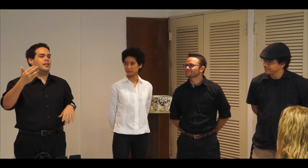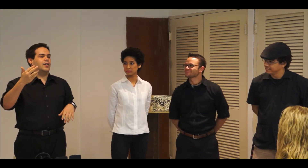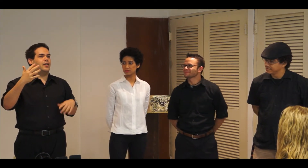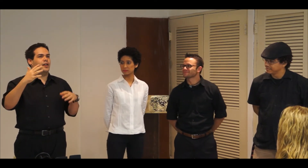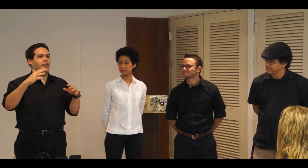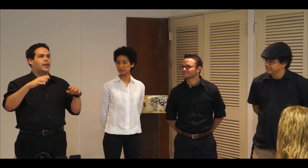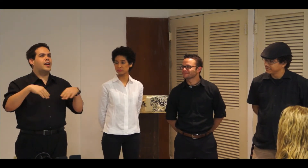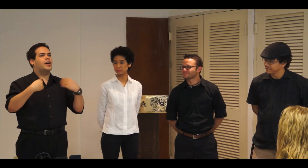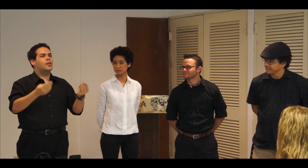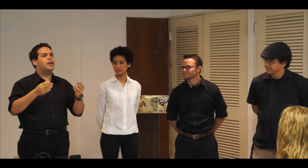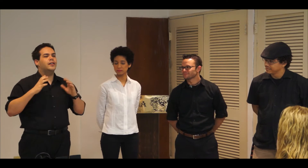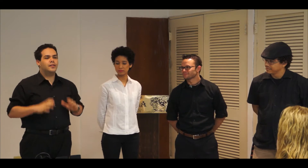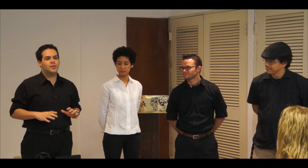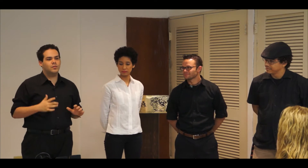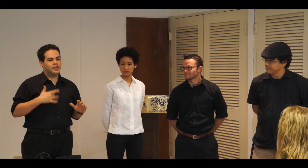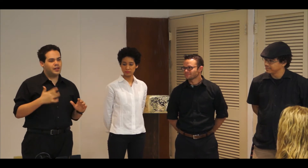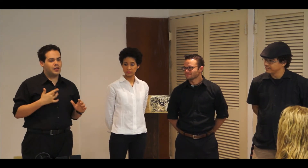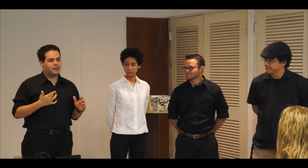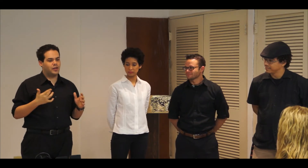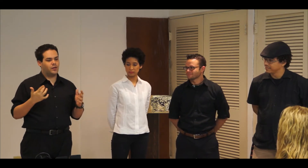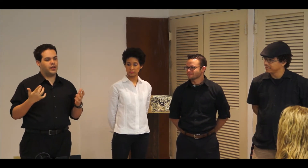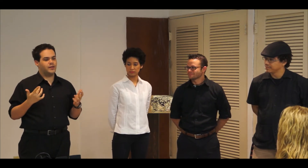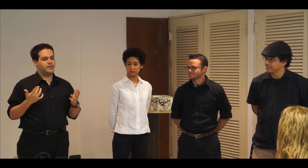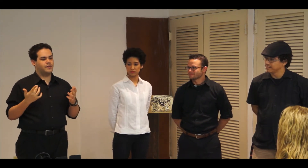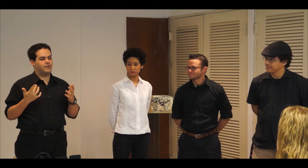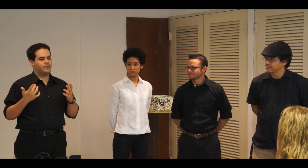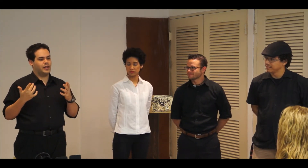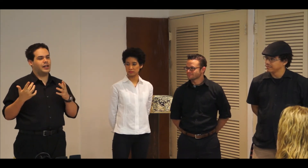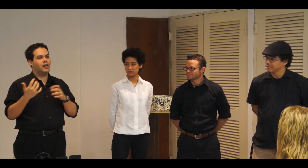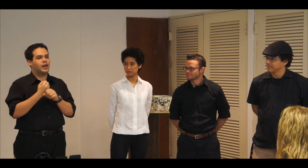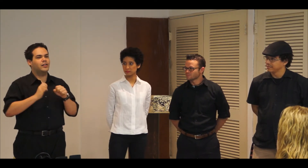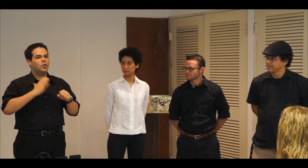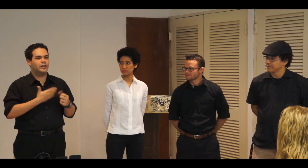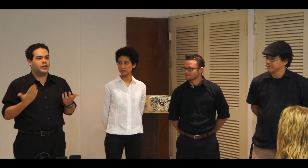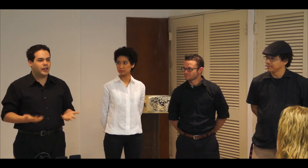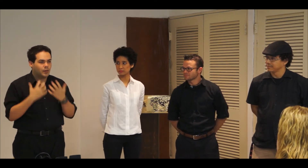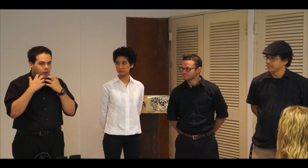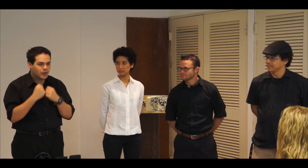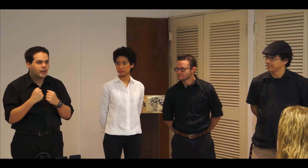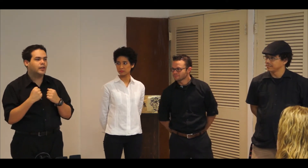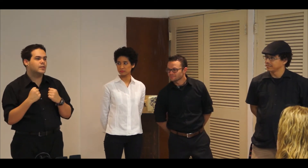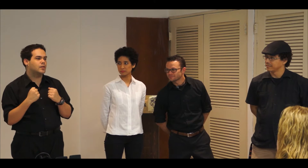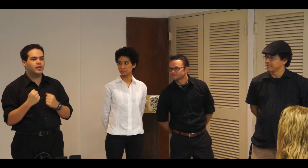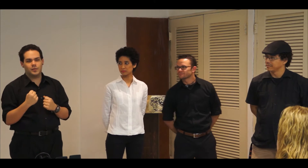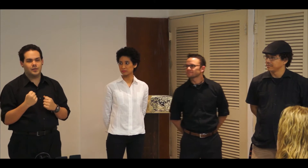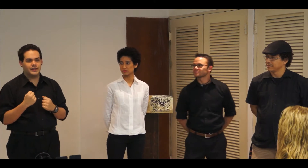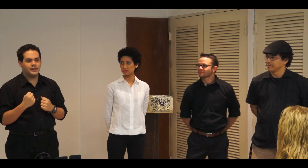Y le da a los clientes un sentimiento de lo que es tener algo que es nuestro de aquí de Puerto Rico que nosotros podamos apreciar